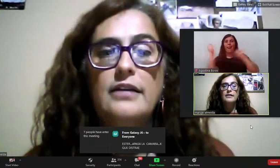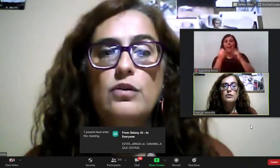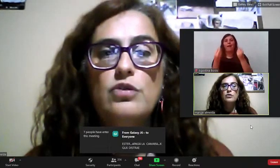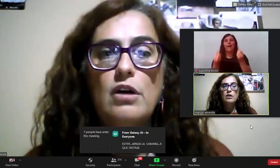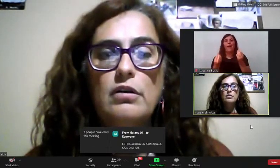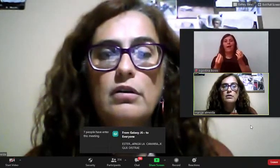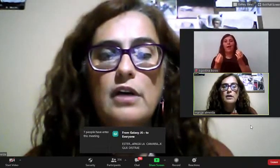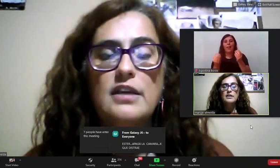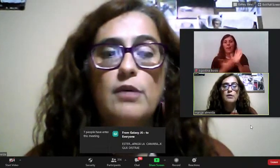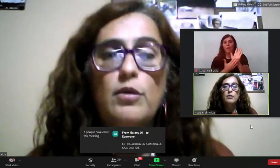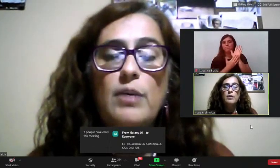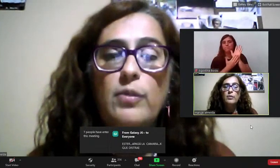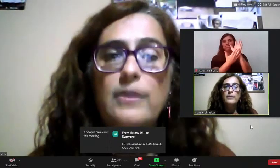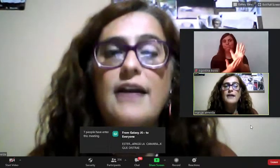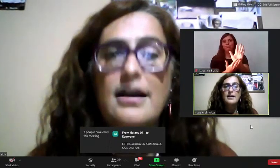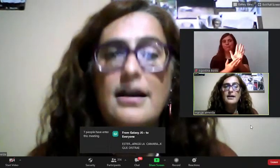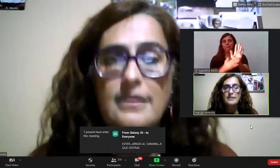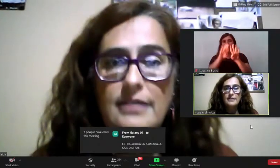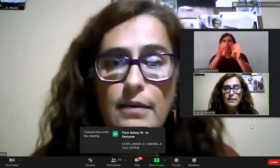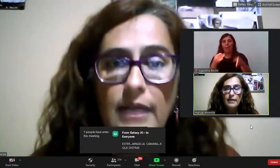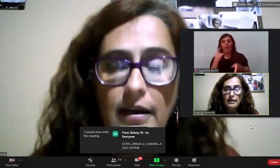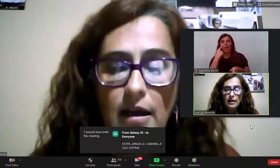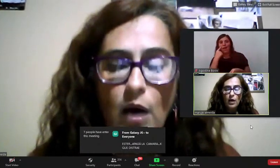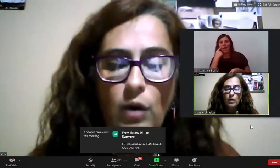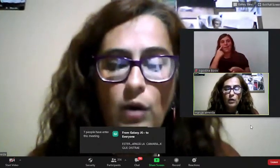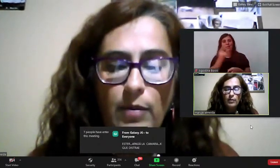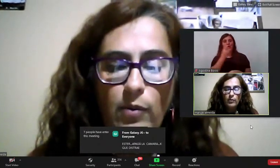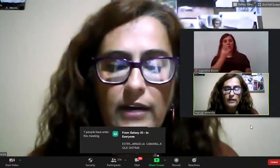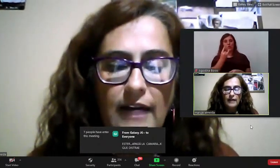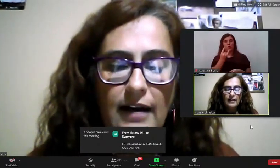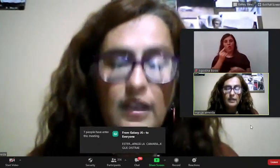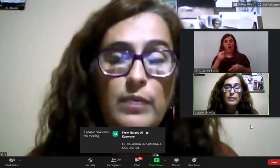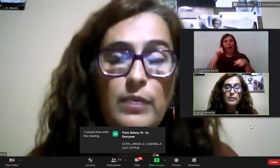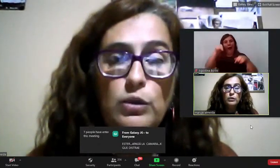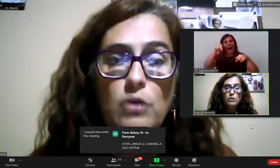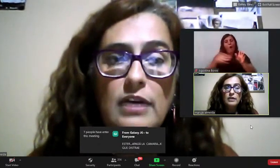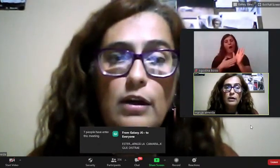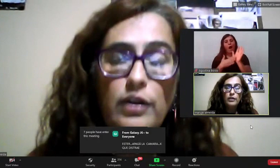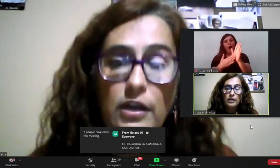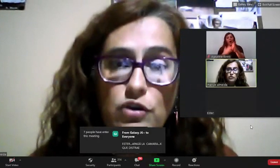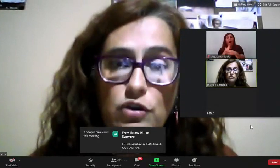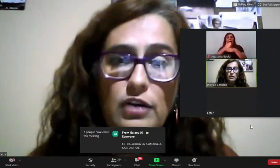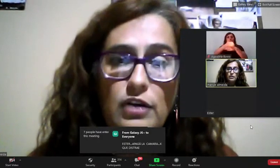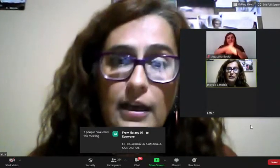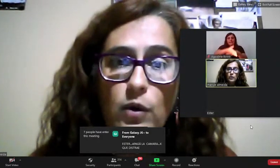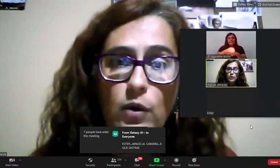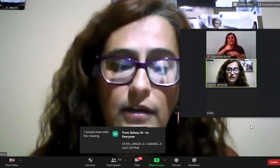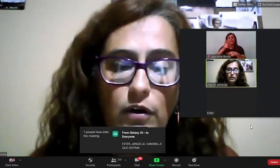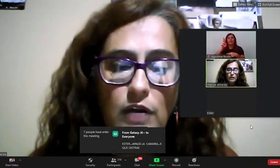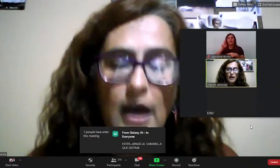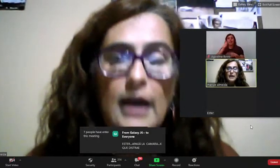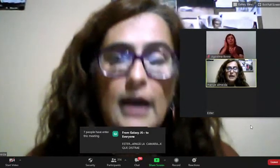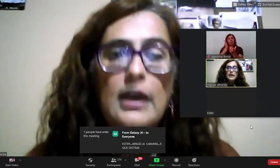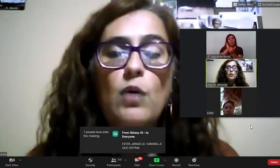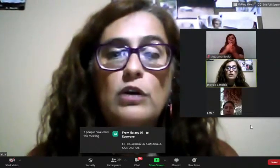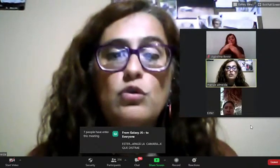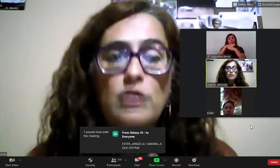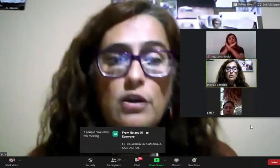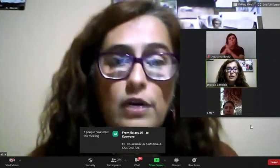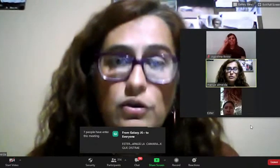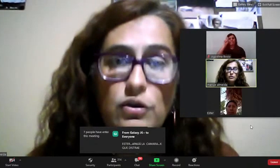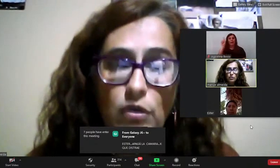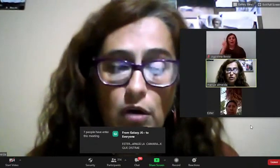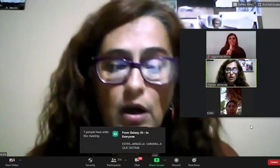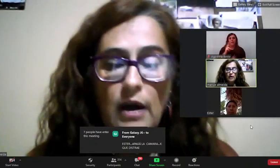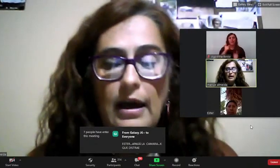de la institución, se volvió una propuesta accesible, una propuesta respetuosa de los derechos lingüísticos, y cuando